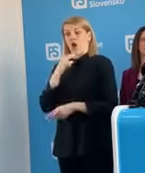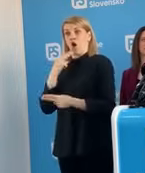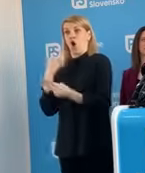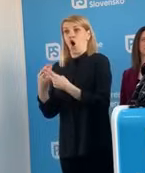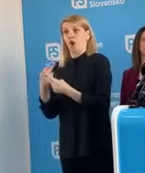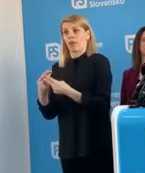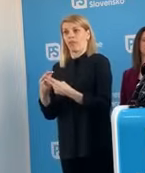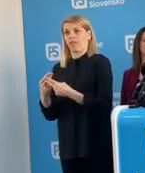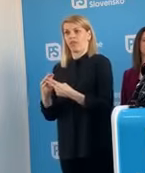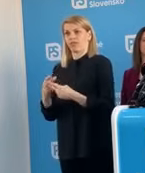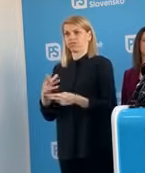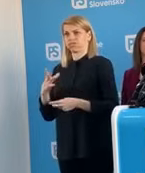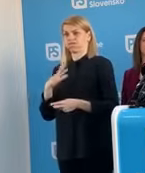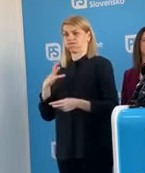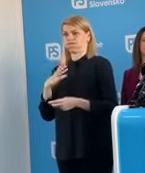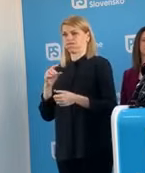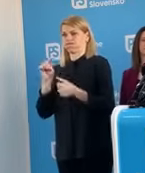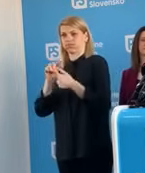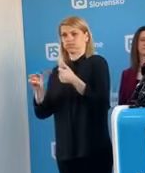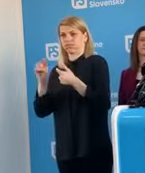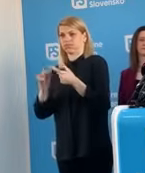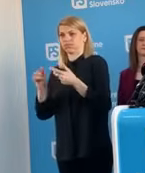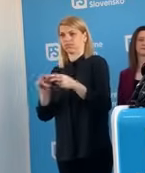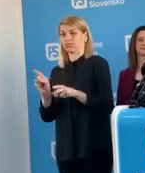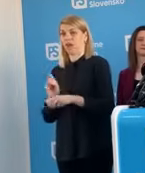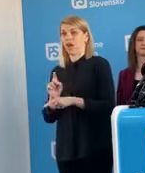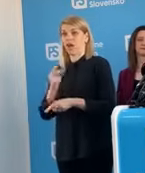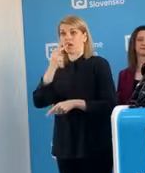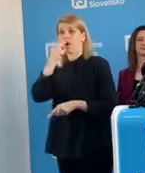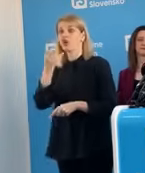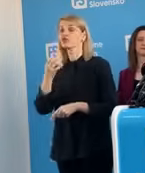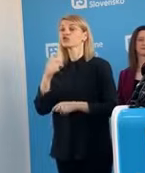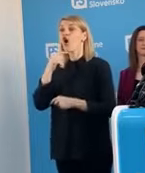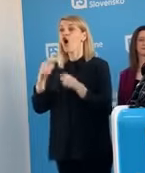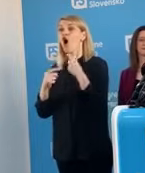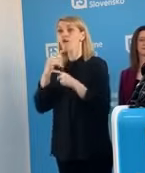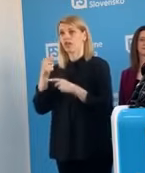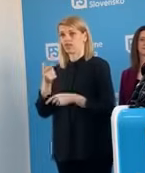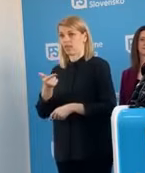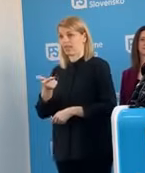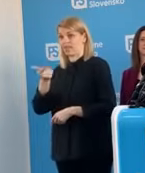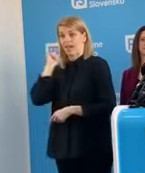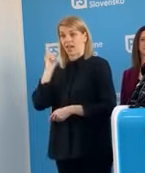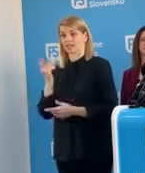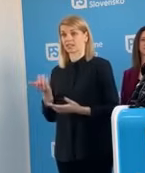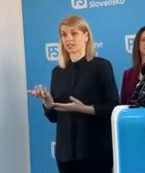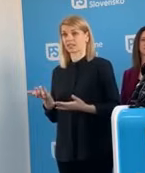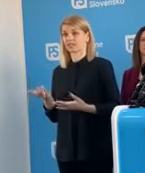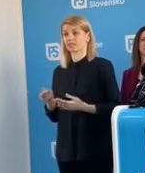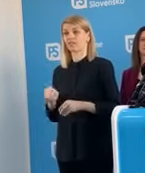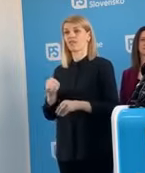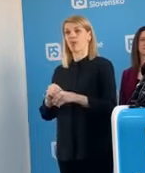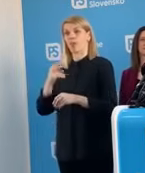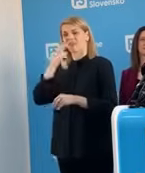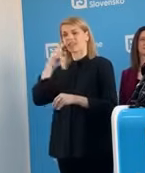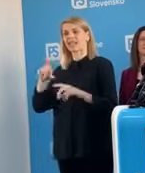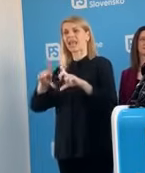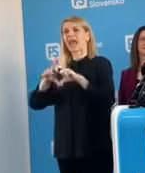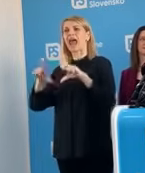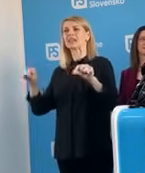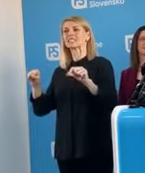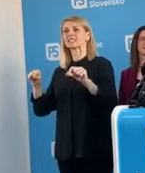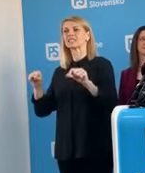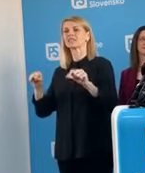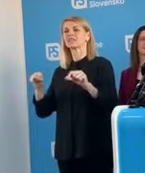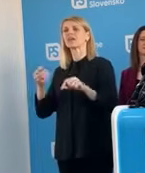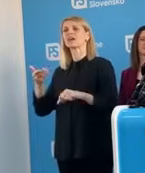pekná zápletka, lebo tomu sa už ani veriť nedá, keďže aj ten list dokazuje, že tá výmena bola dávno